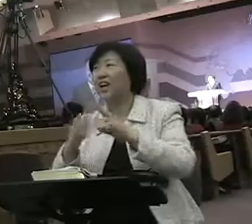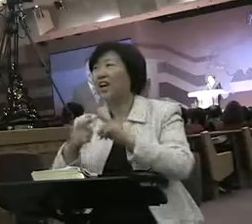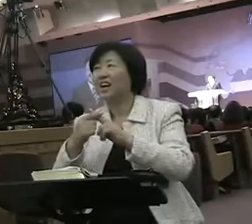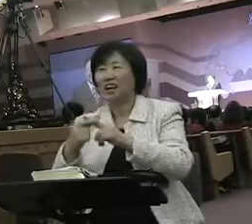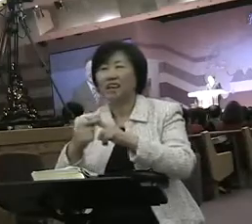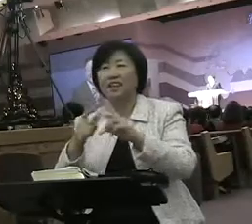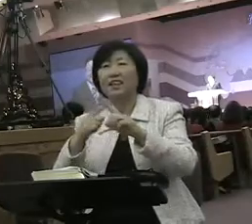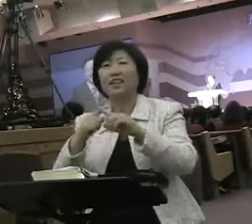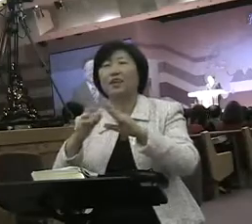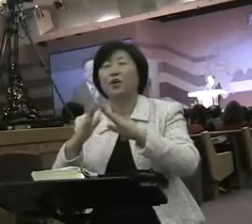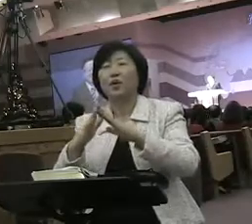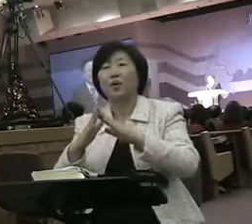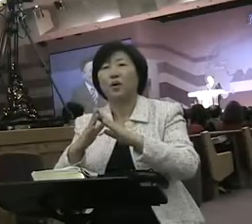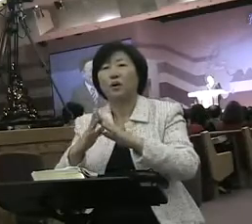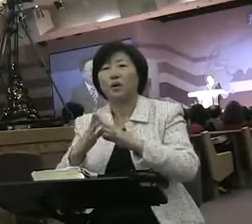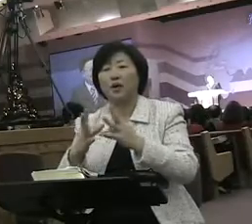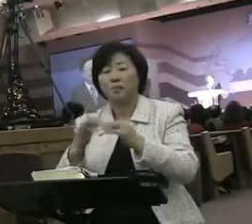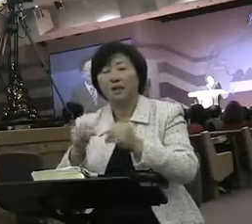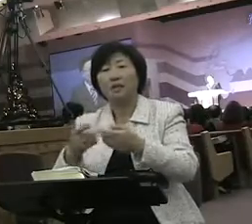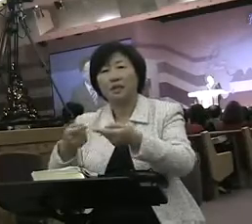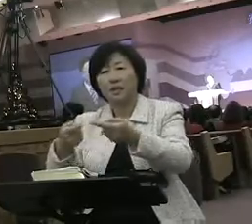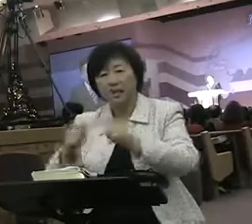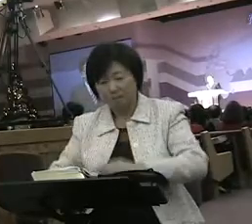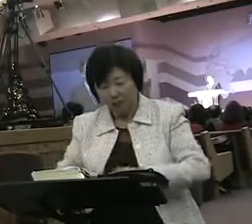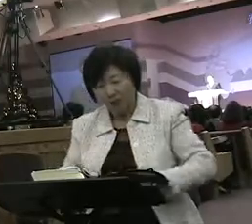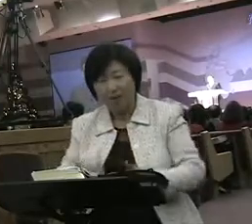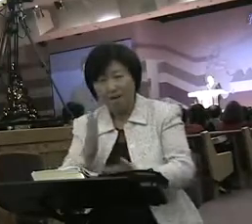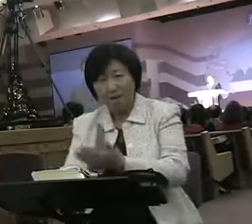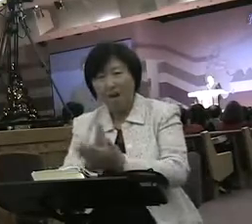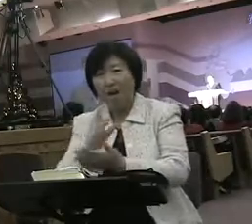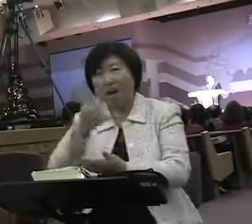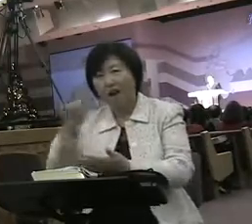마시고 많이 참여하셔서